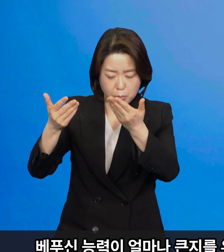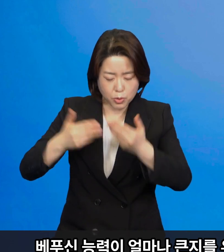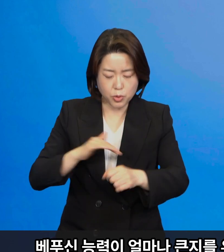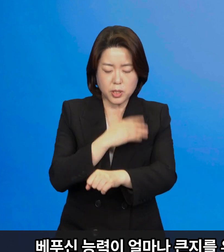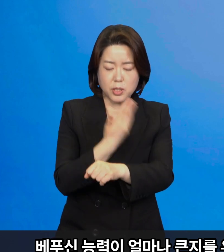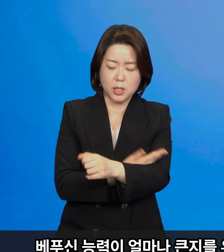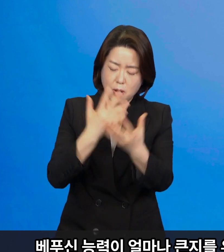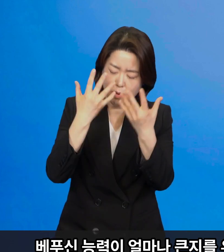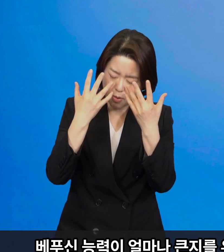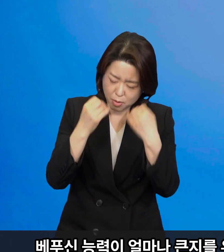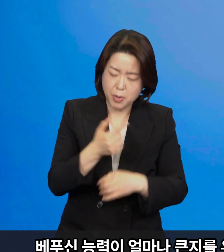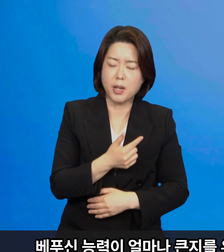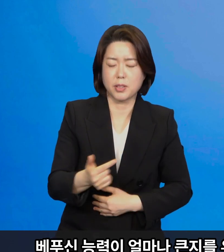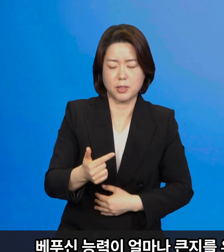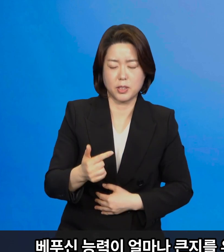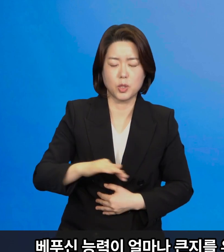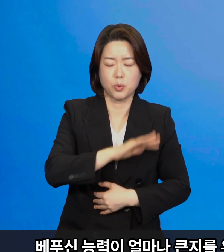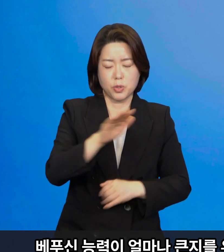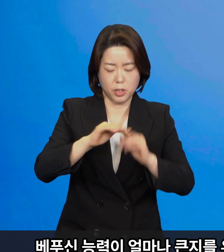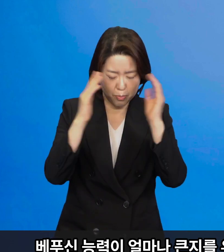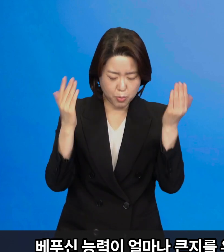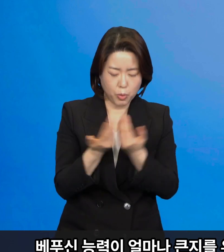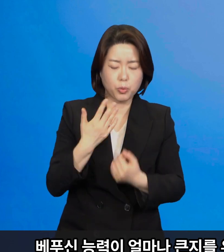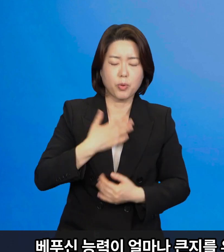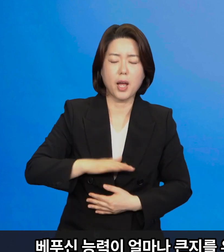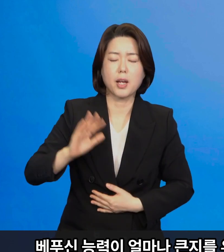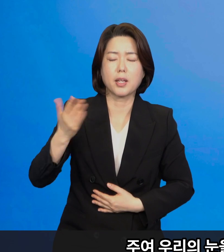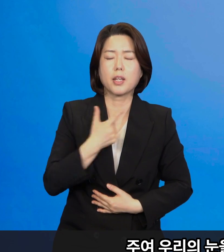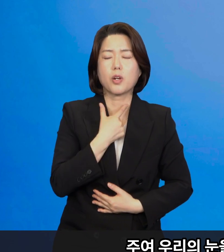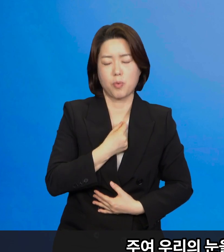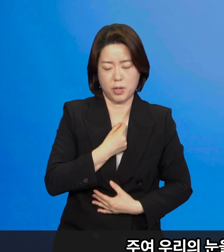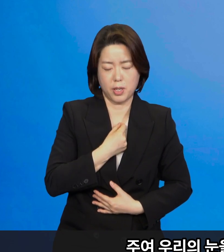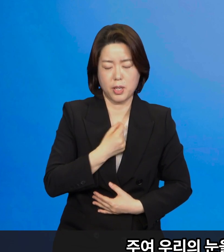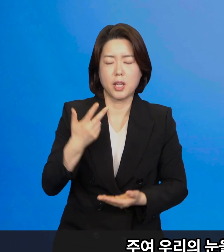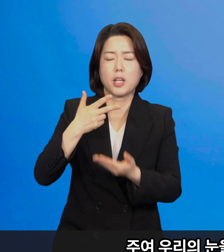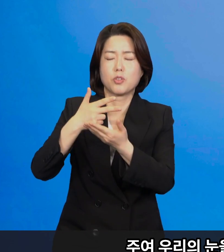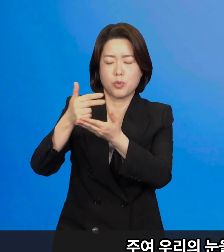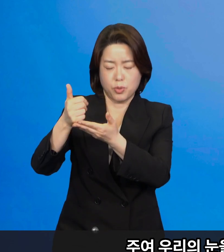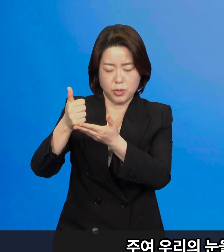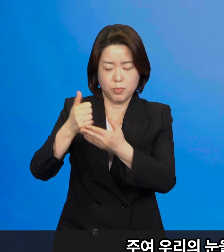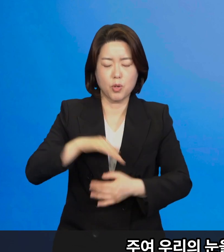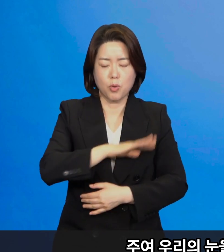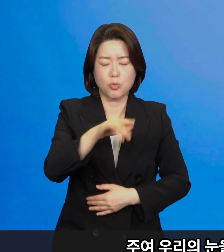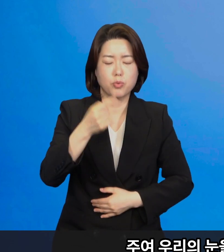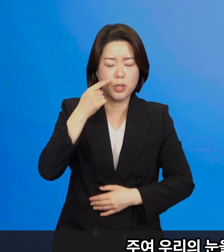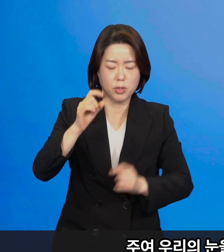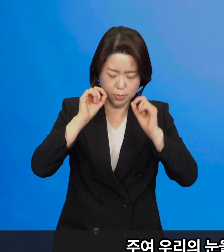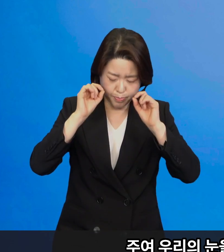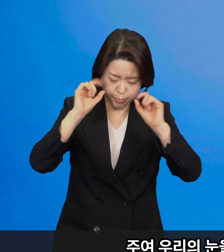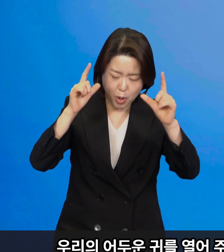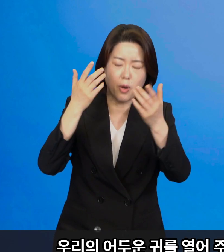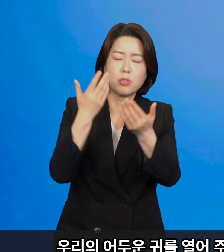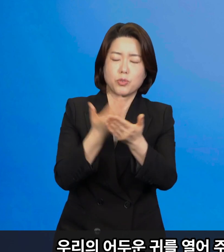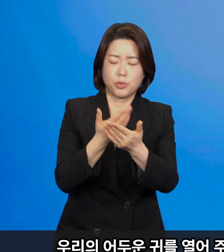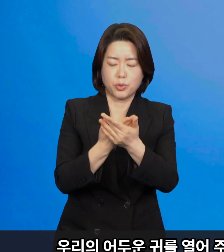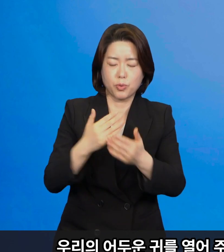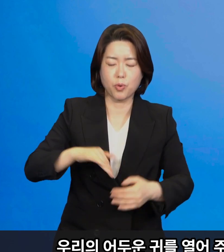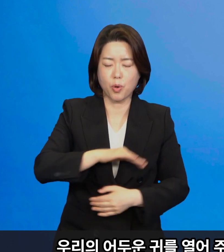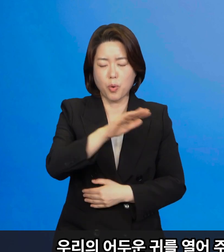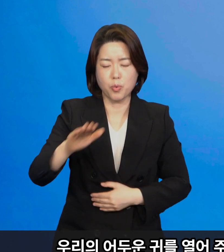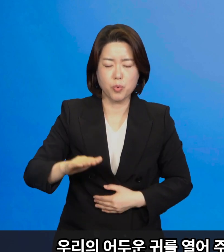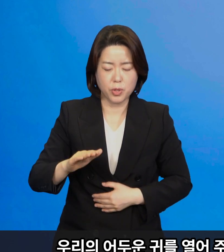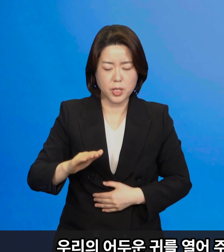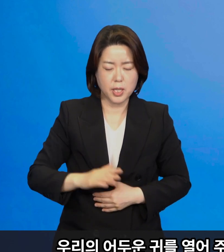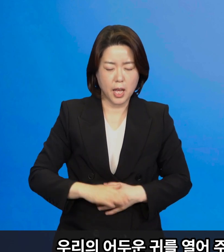얼마나 큰지를 우리 모두가 알게 되기를 원하오니 주여, 우리의 눈을 활짝 열어주시고 우리의 어둔한